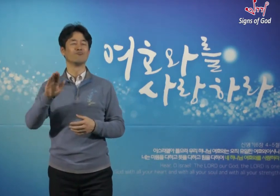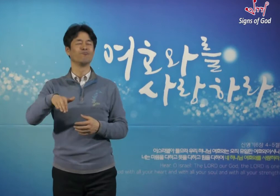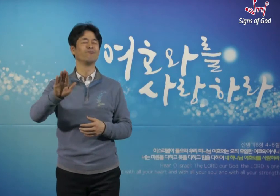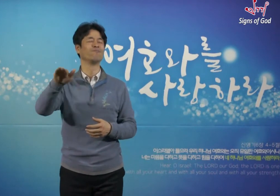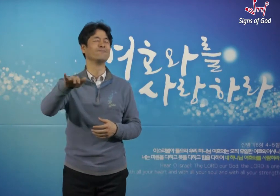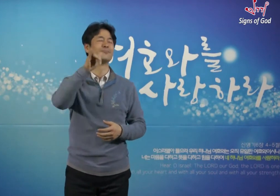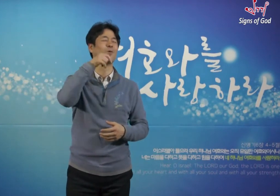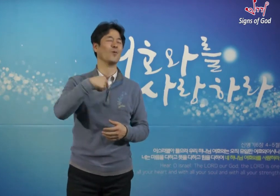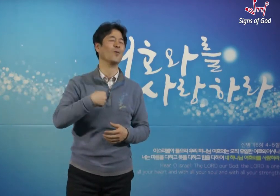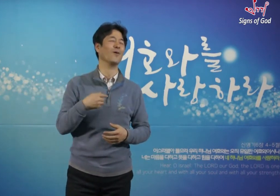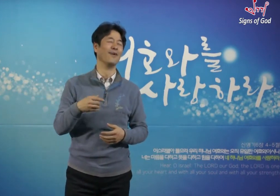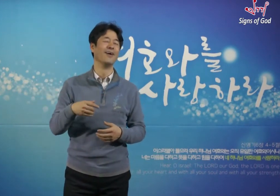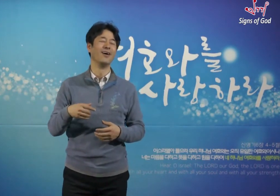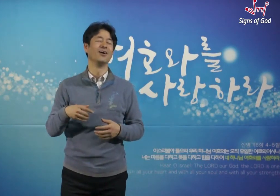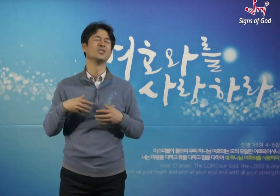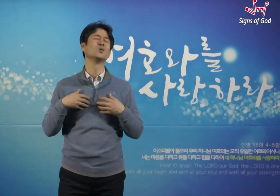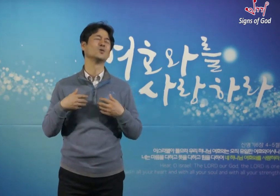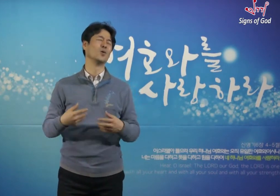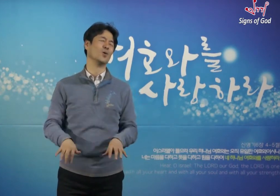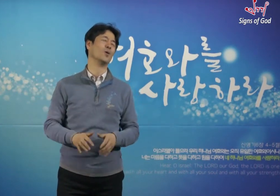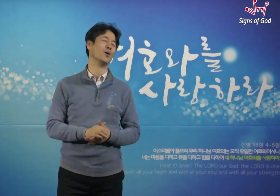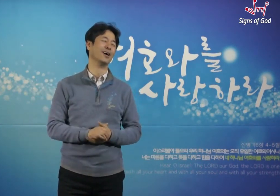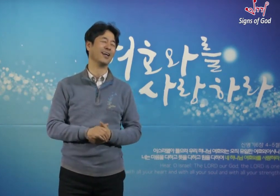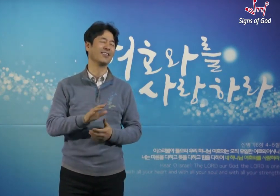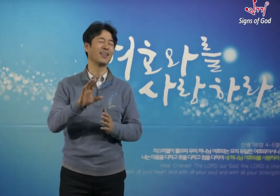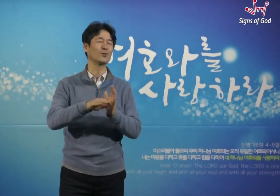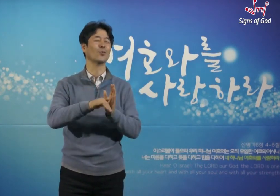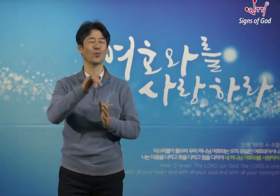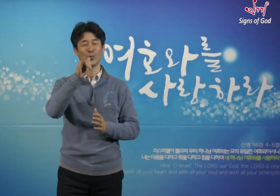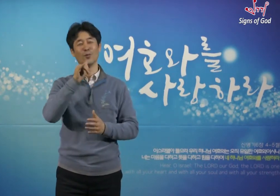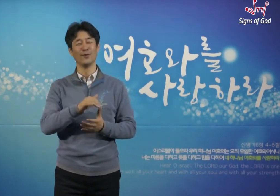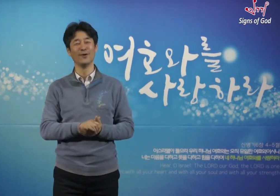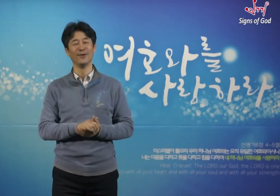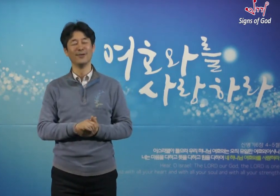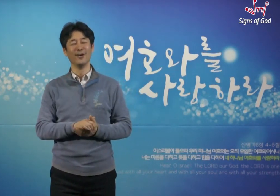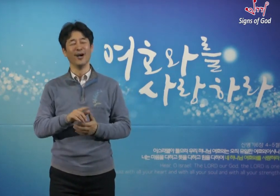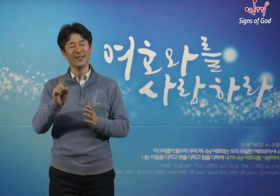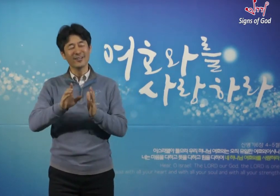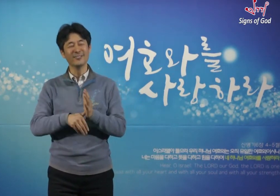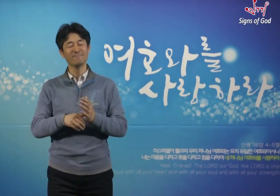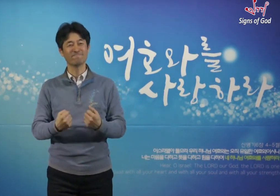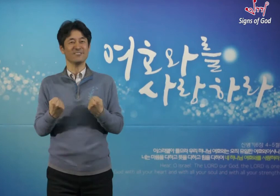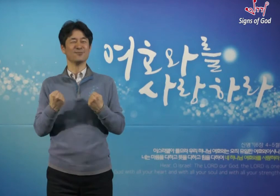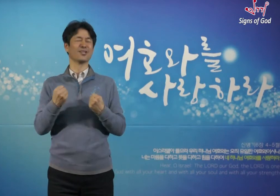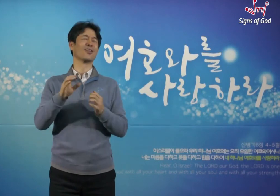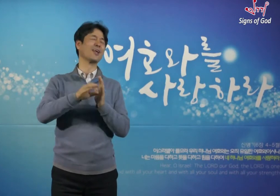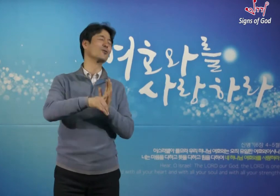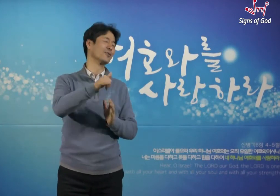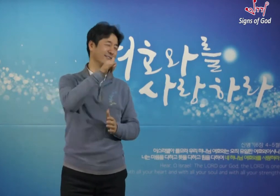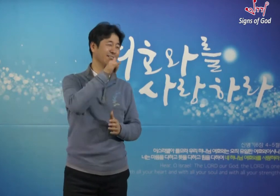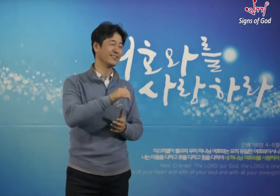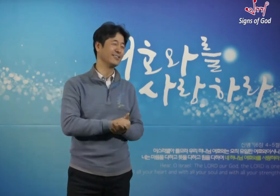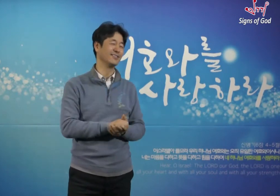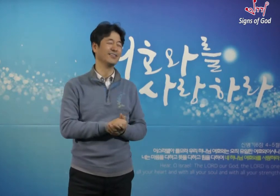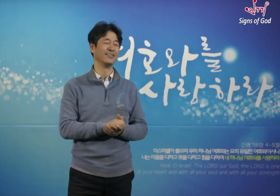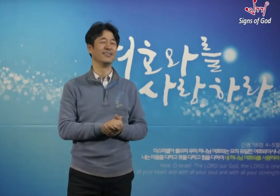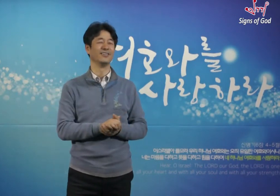그렇지만 이렇게 들쑥날쑥 제 몸 상태만 약합니다. 그럴 때도 있습니다. 그때마다 힘을